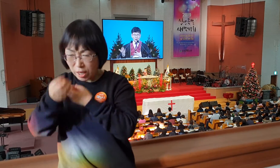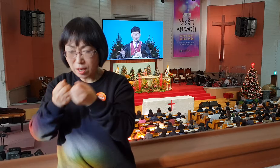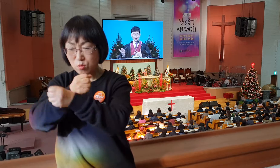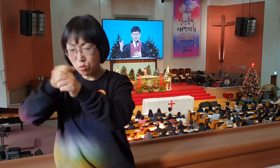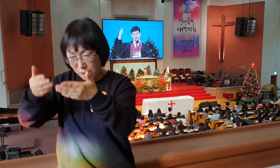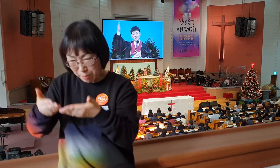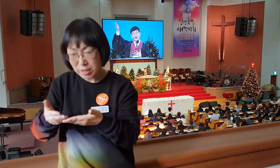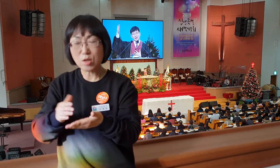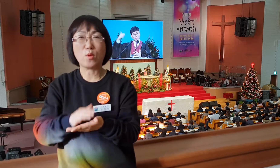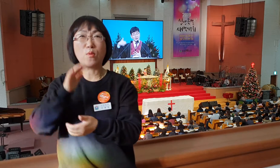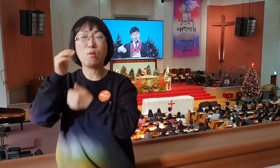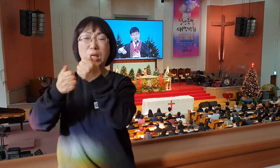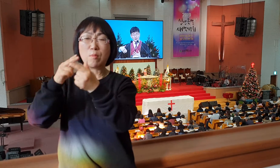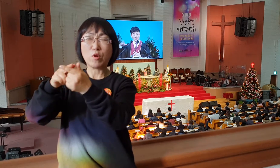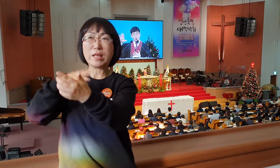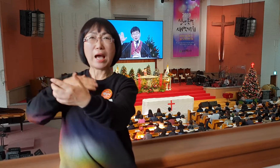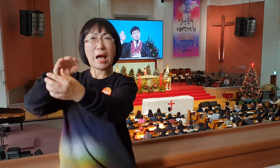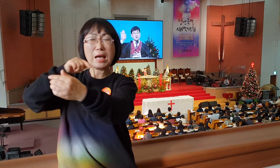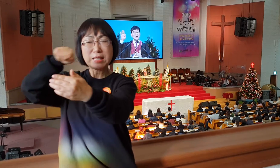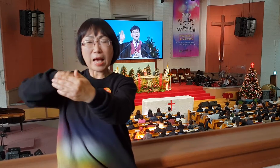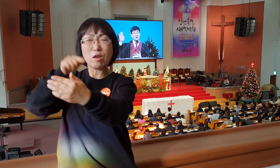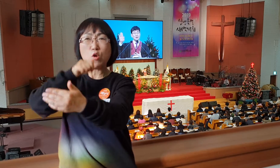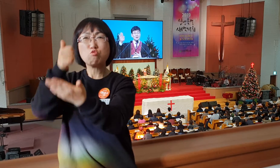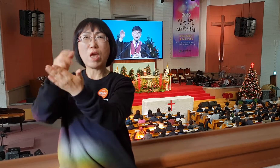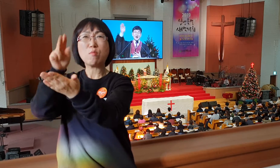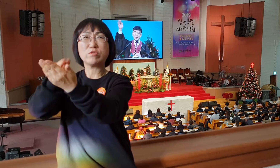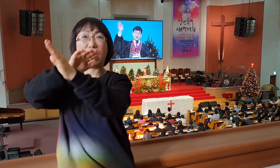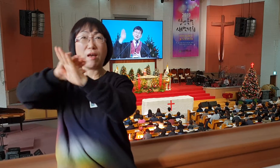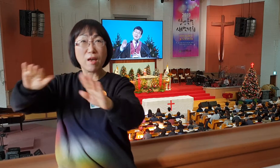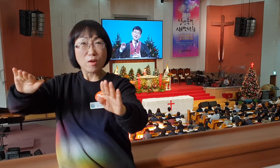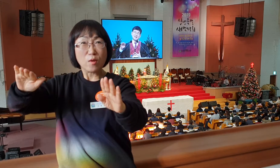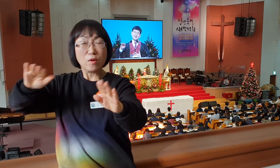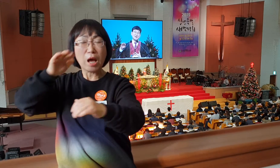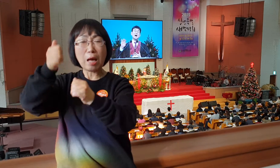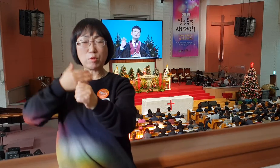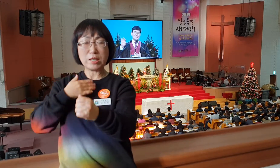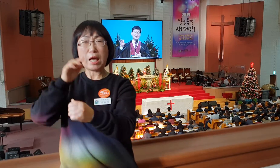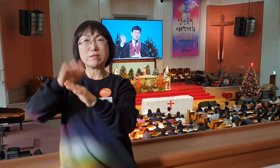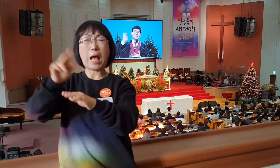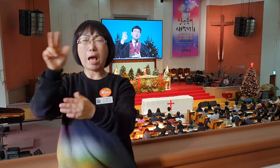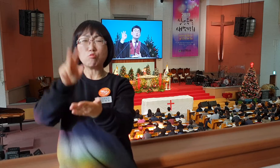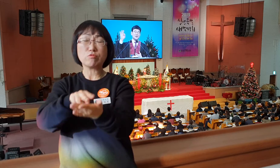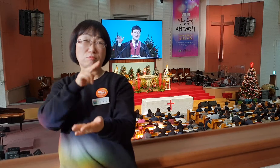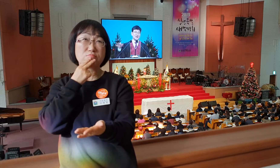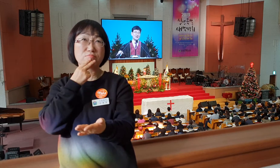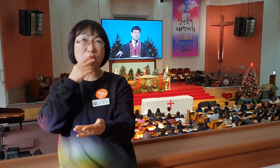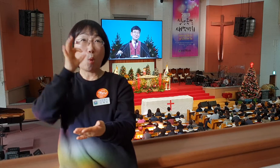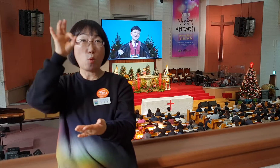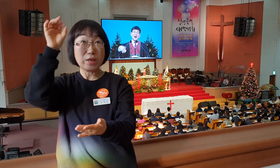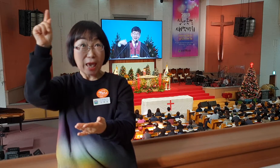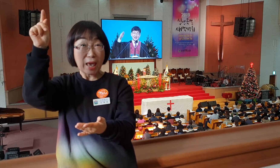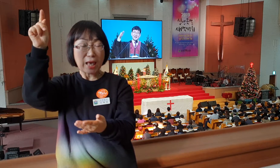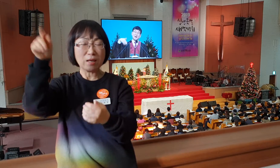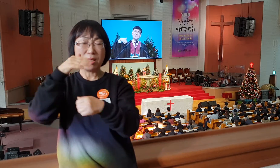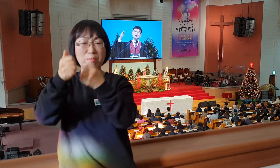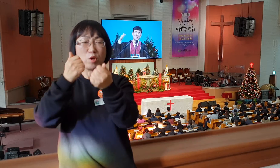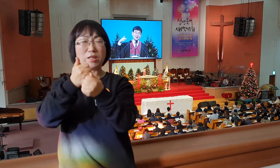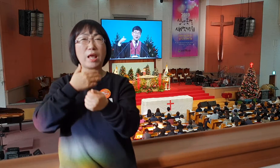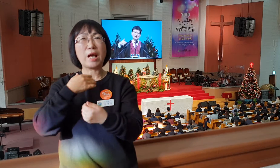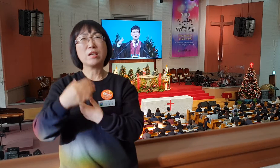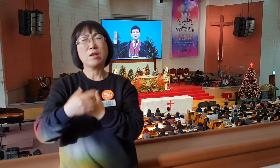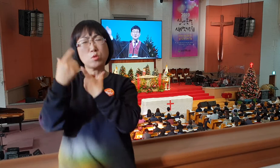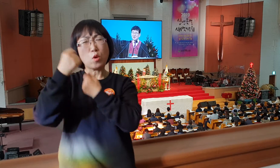용서 안 받아서 하나님과 나 사이에 죄의 문제가 해결돼요. 하나님과 나 사이에 대해서 아무 문제 없습니다. 오케이예요. 하나님과 내가